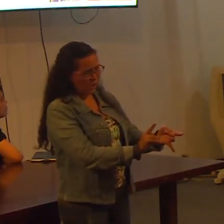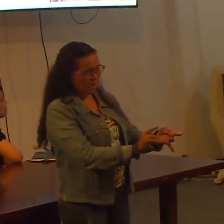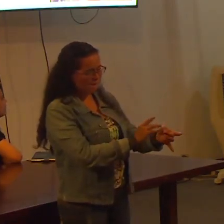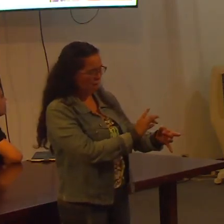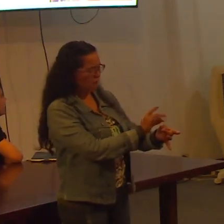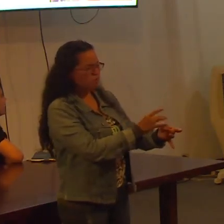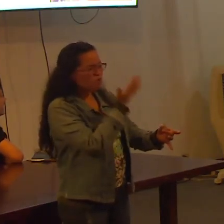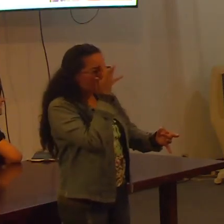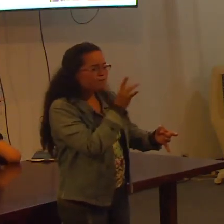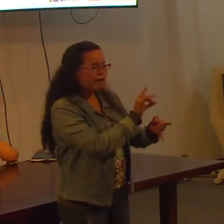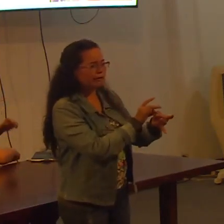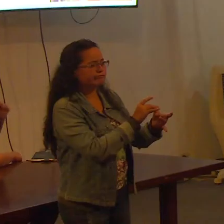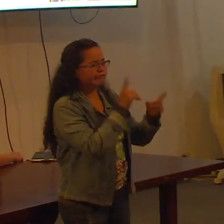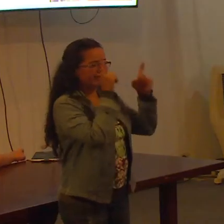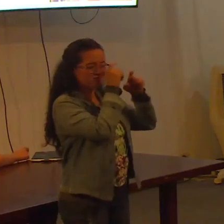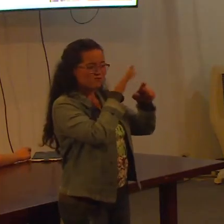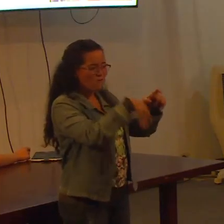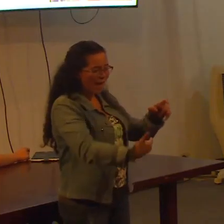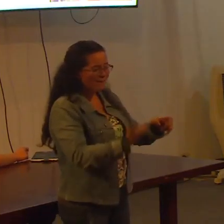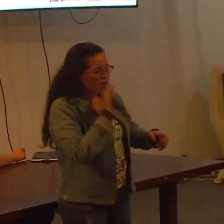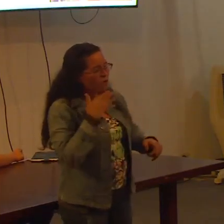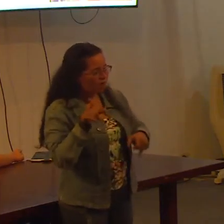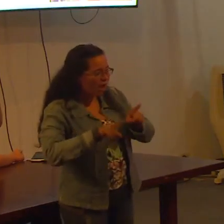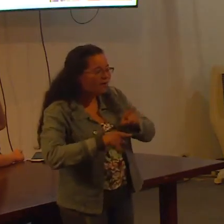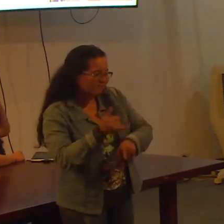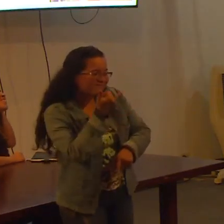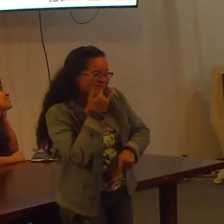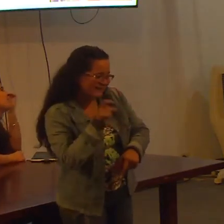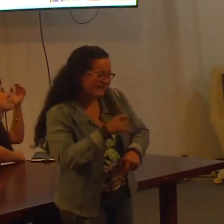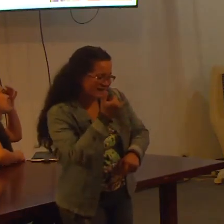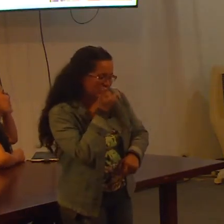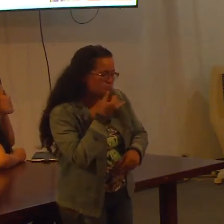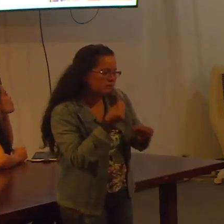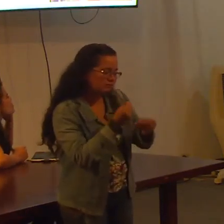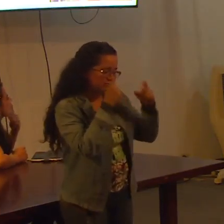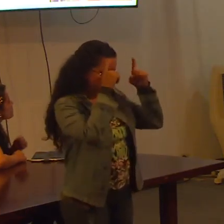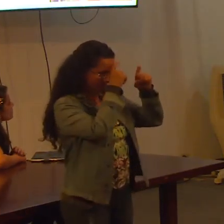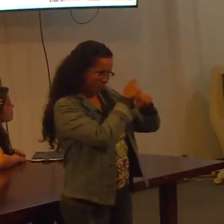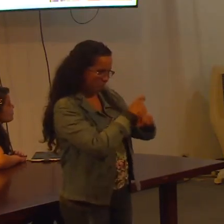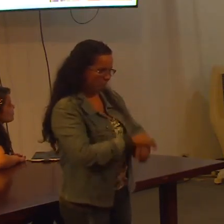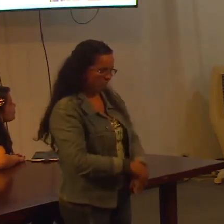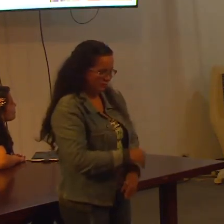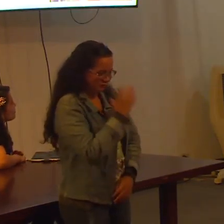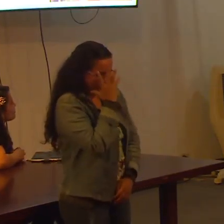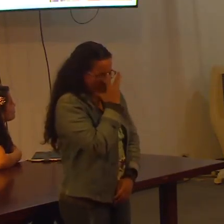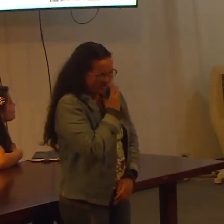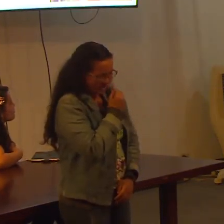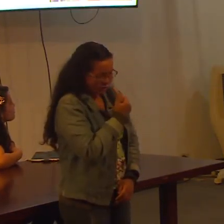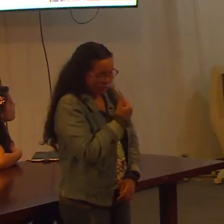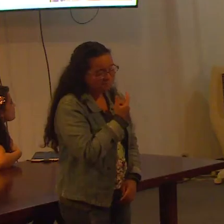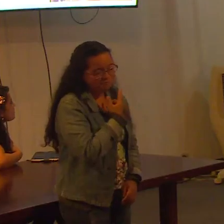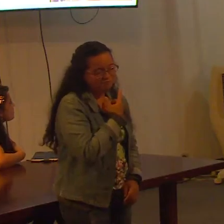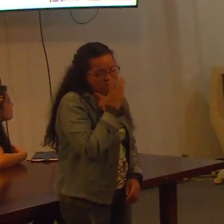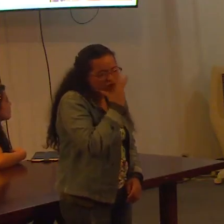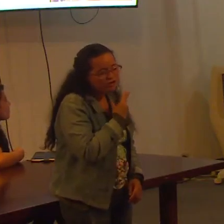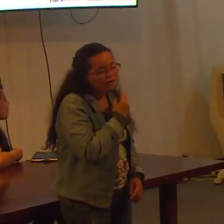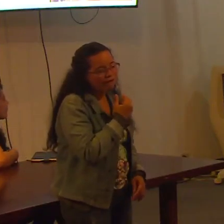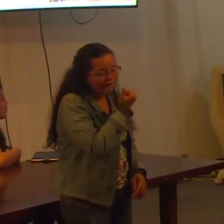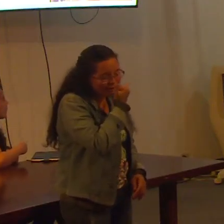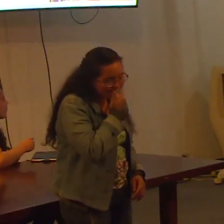sentir. Entonces, me pareció muy bonito pues ese equivocarnos, me pareció muy